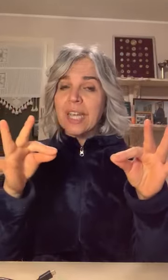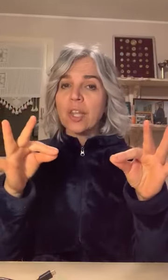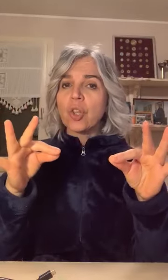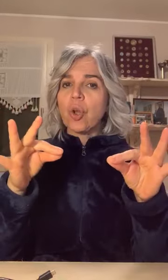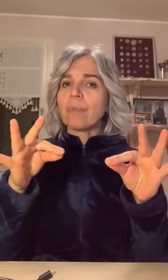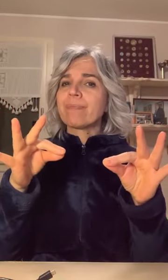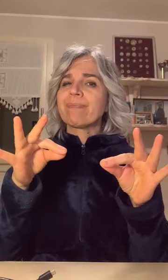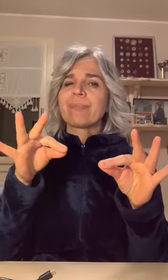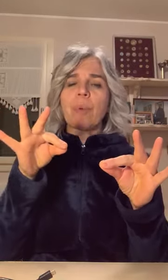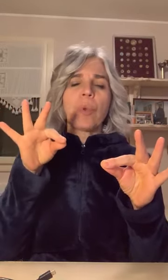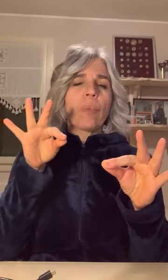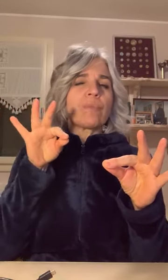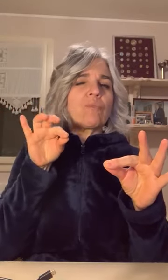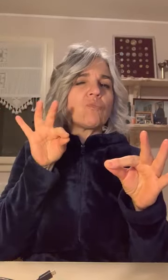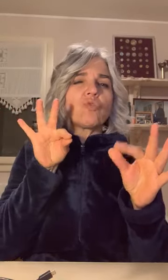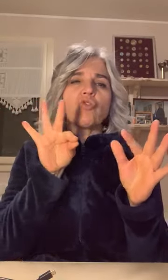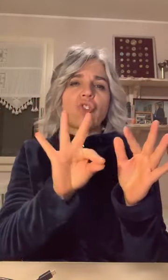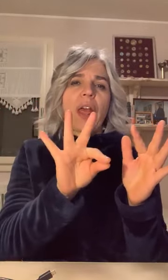che si trova nella Bibbia. Ci sono